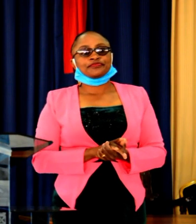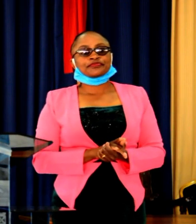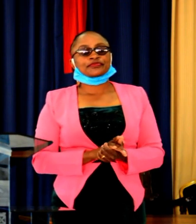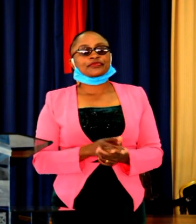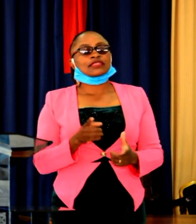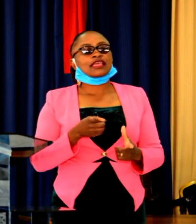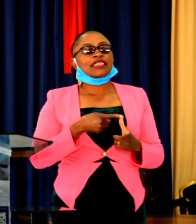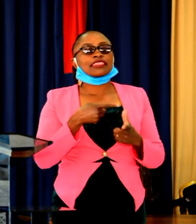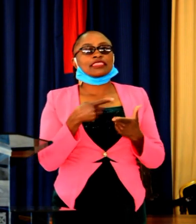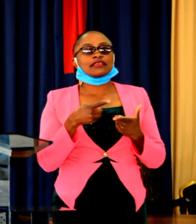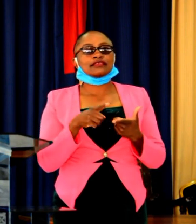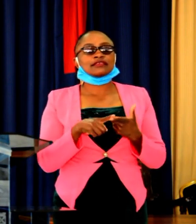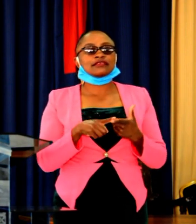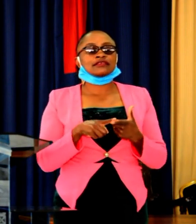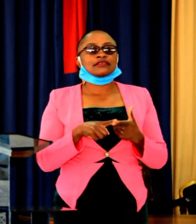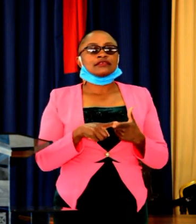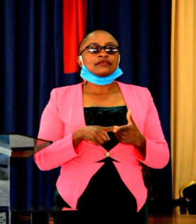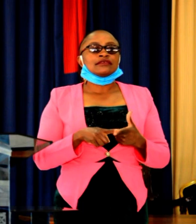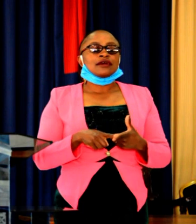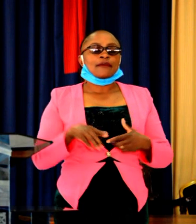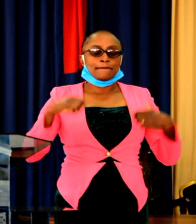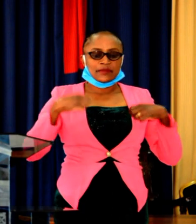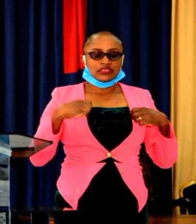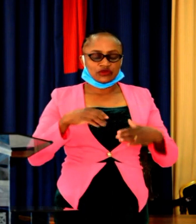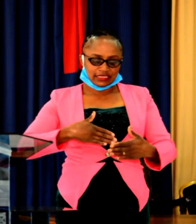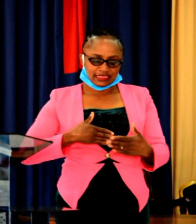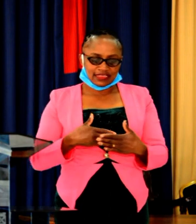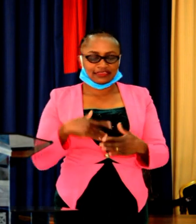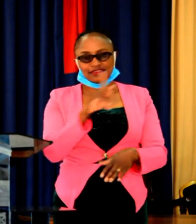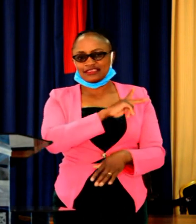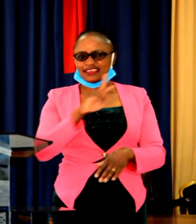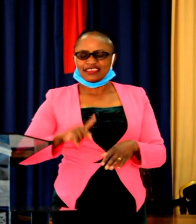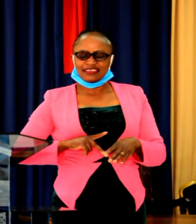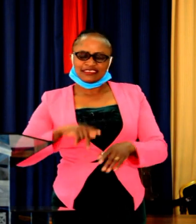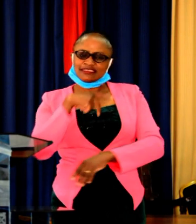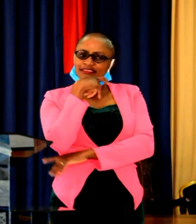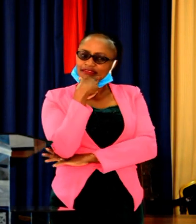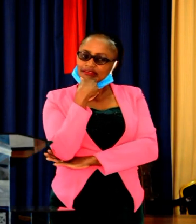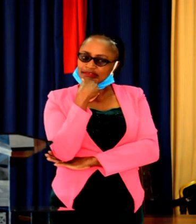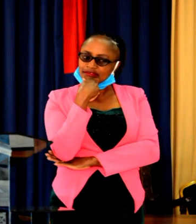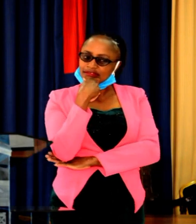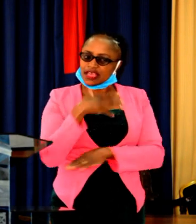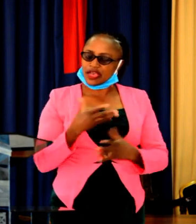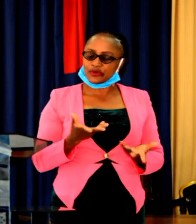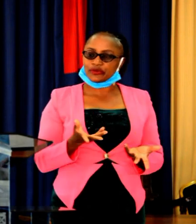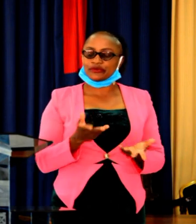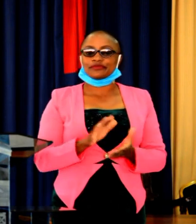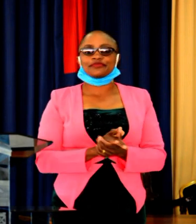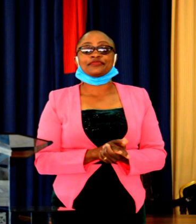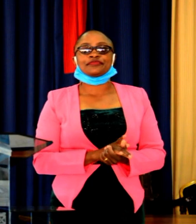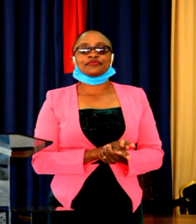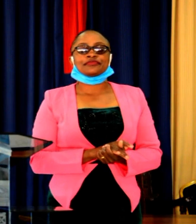yule ambaye alikuwa ndiye mtu wa karibu sana na mfalme akawa na shaka, akalitilia shaka jambo lile. Lakini